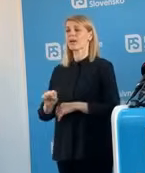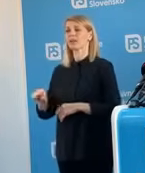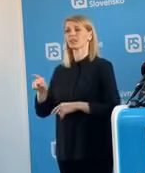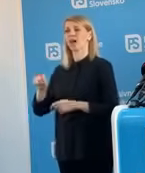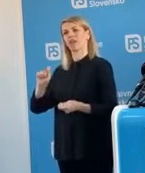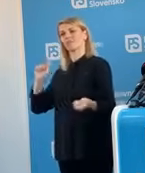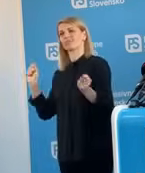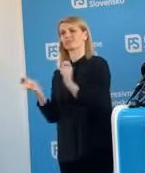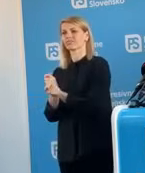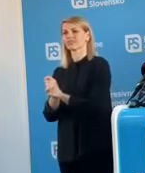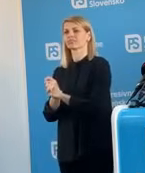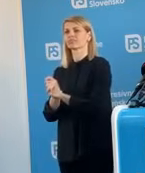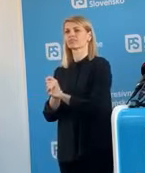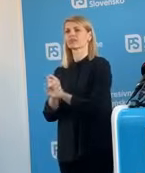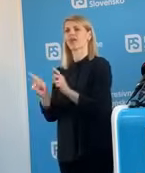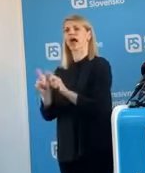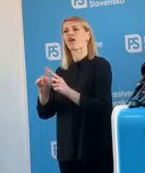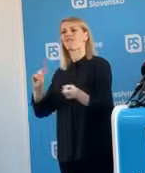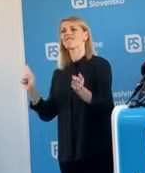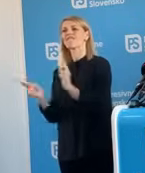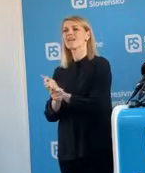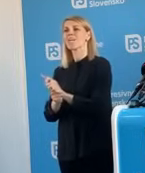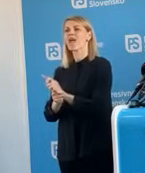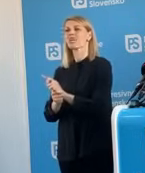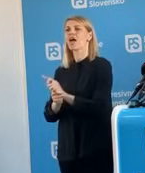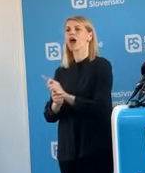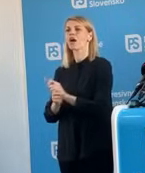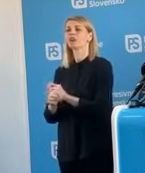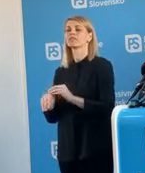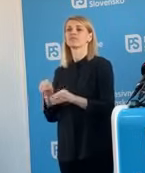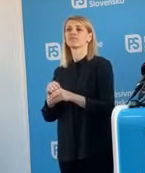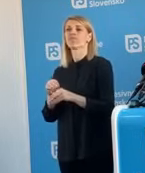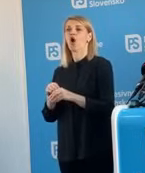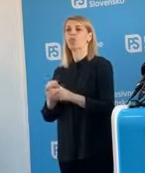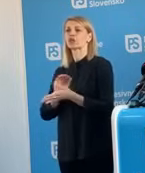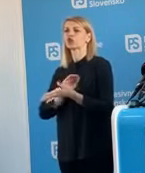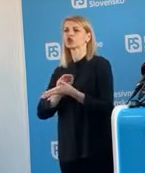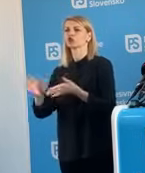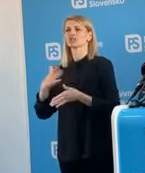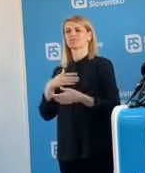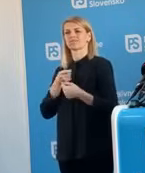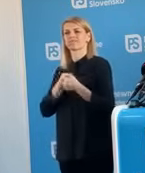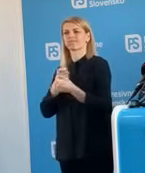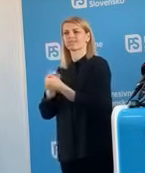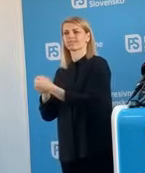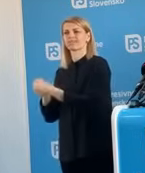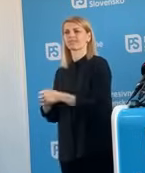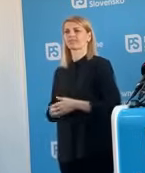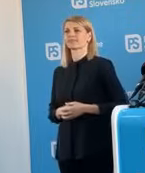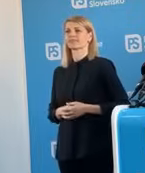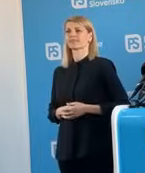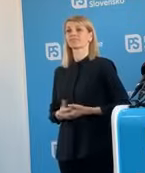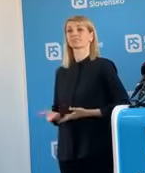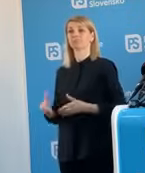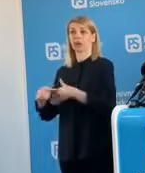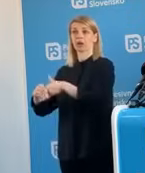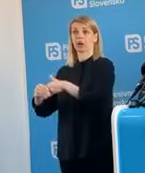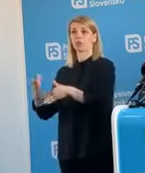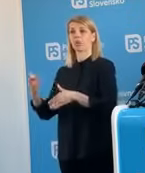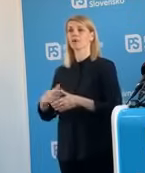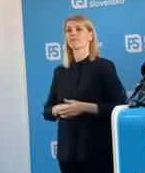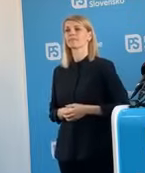mestách za beztrestnosť svojich vlastných ľudí. Gratulujem. Chcem vyzvať alebo pridať sa k